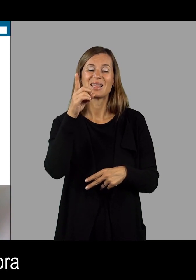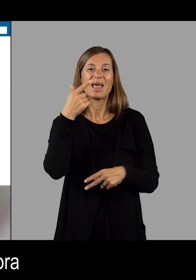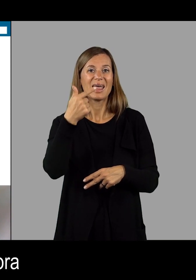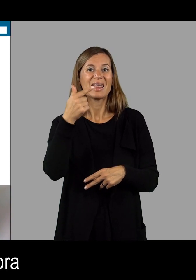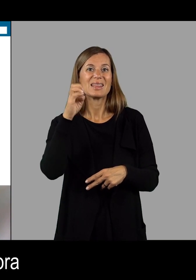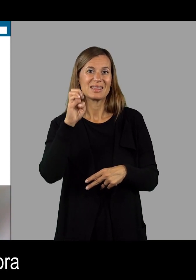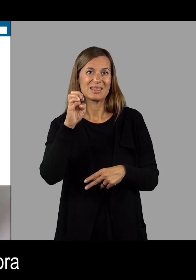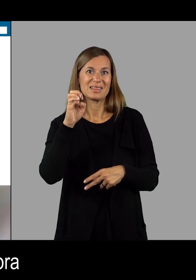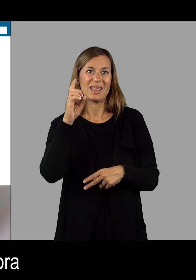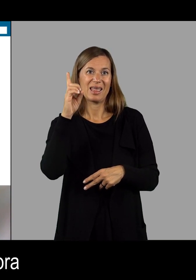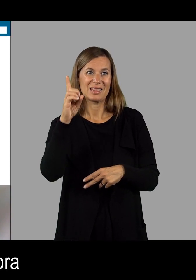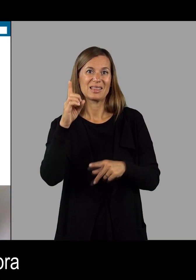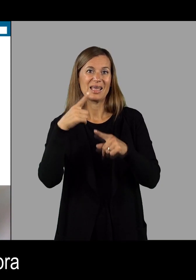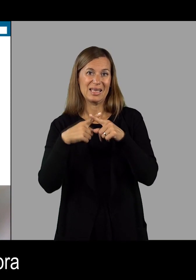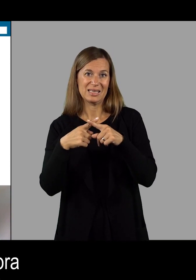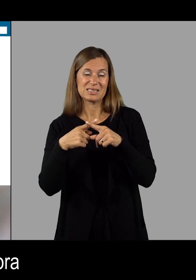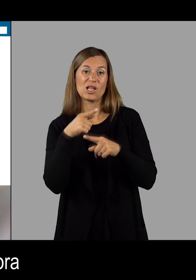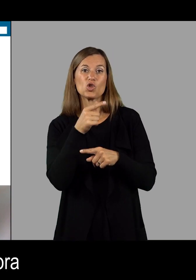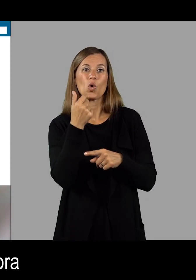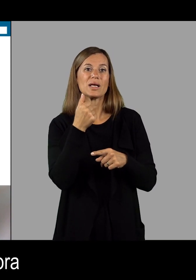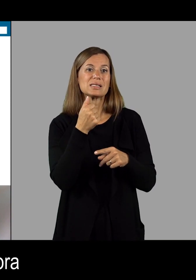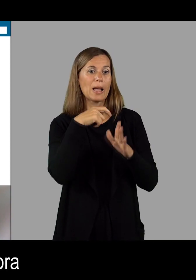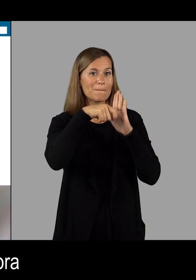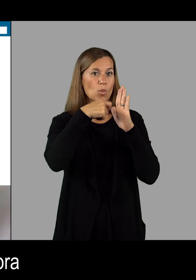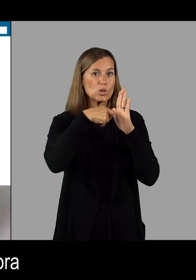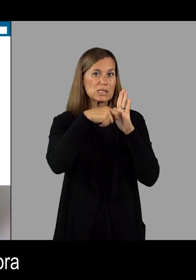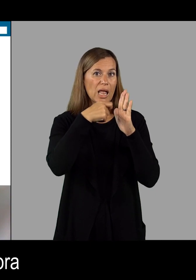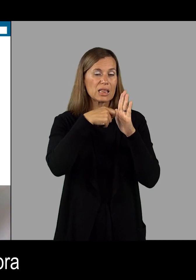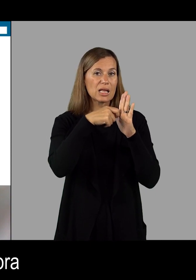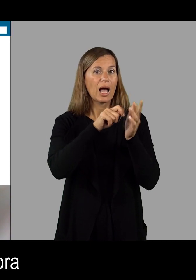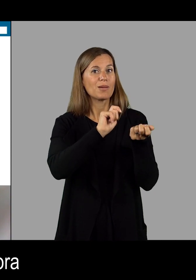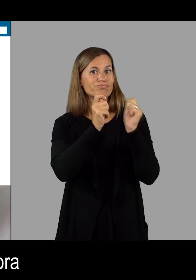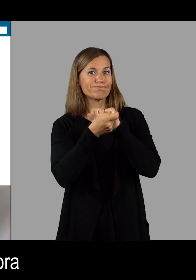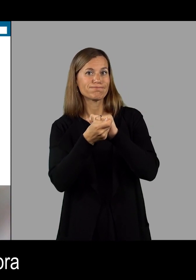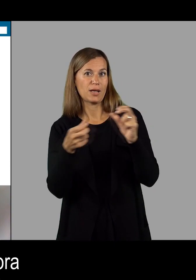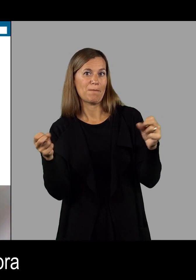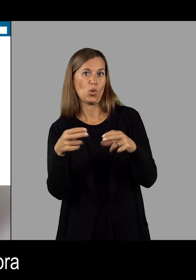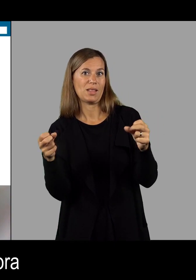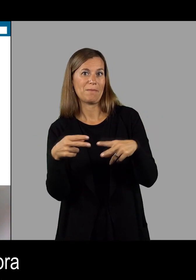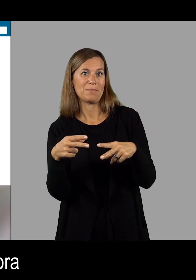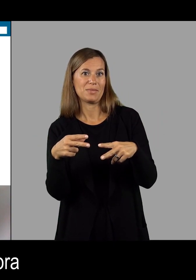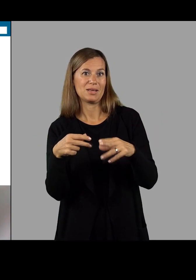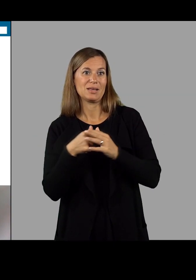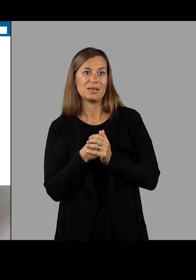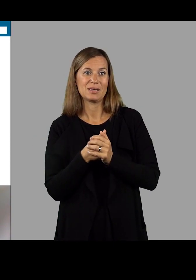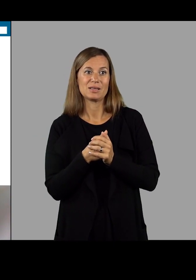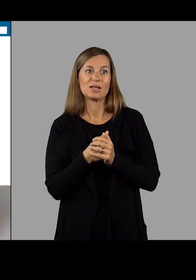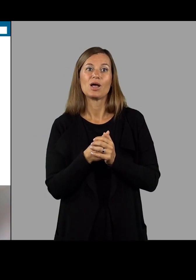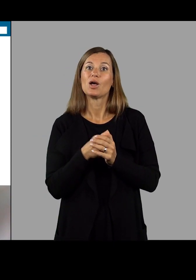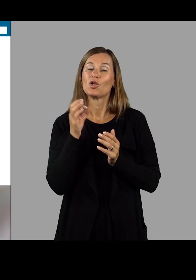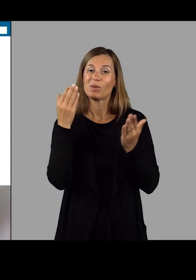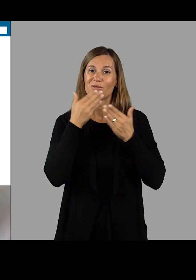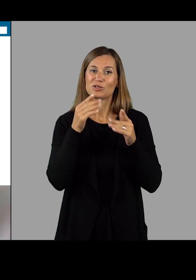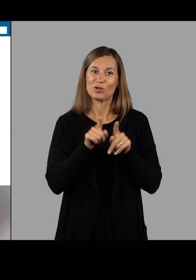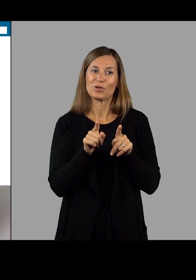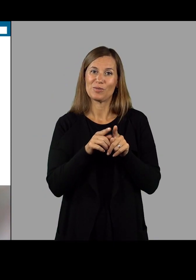kjer razpoznavalnik govora iz posnetka tvori podnapise. Večer tudi v mojem